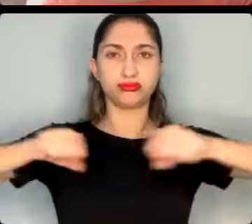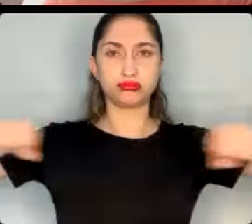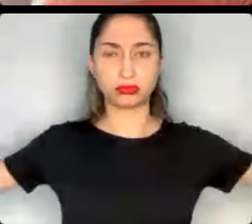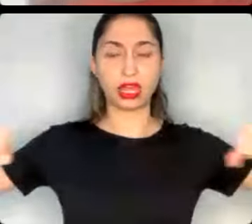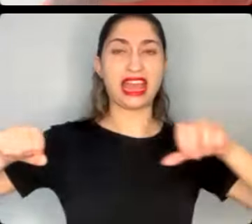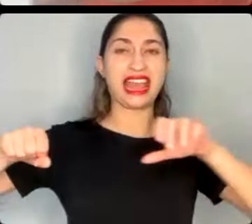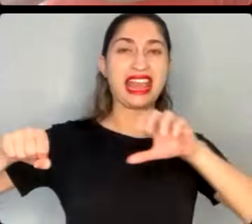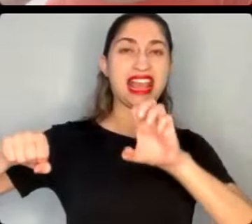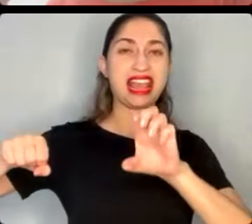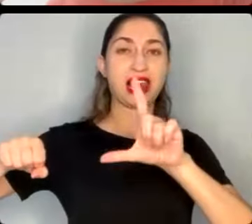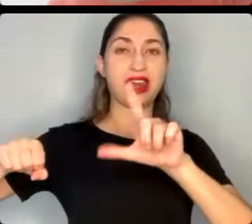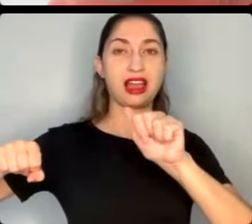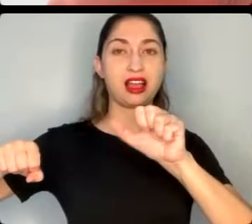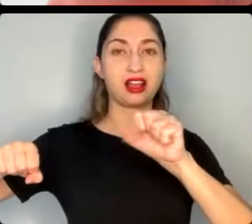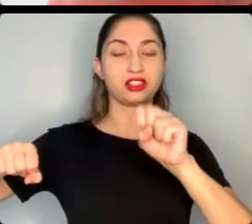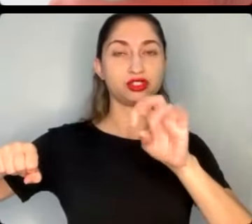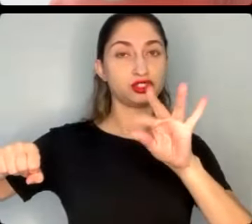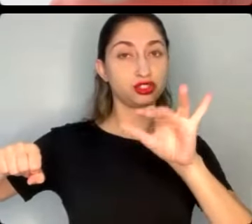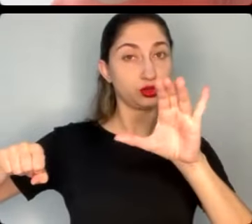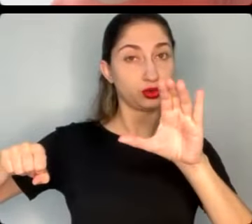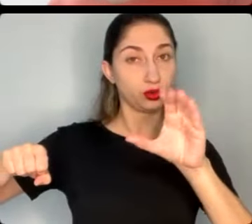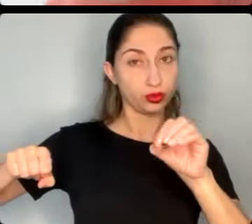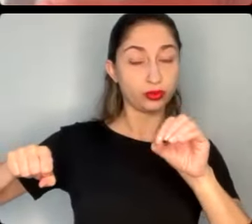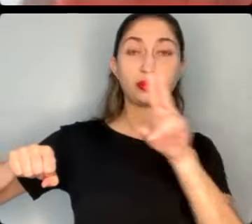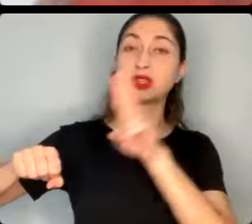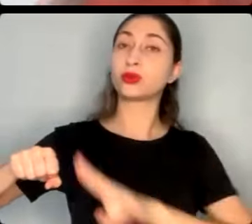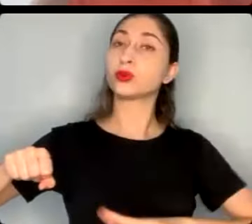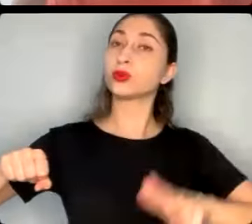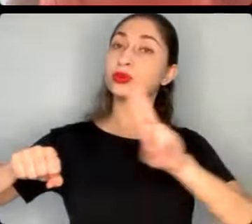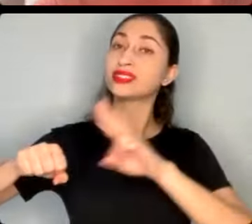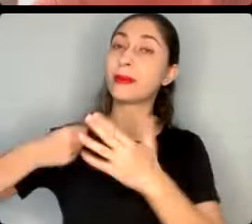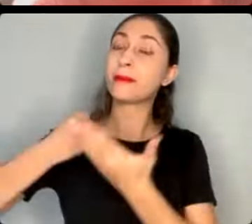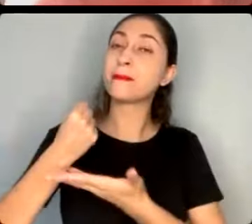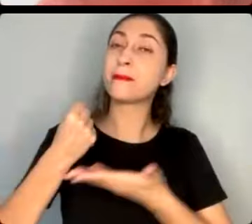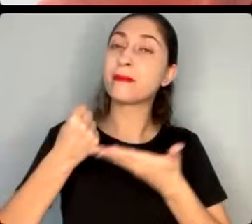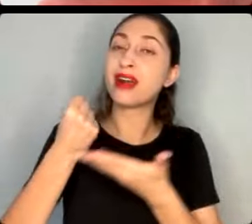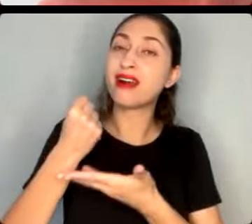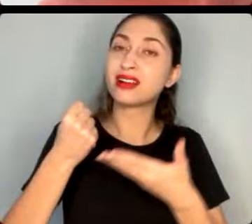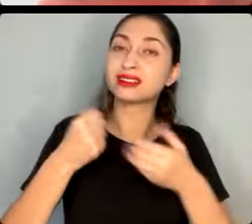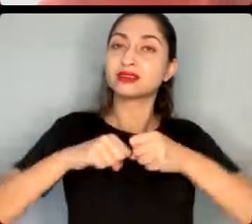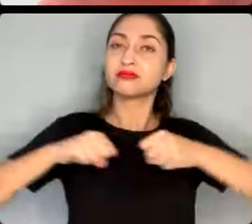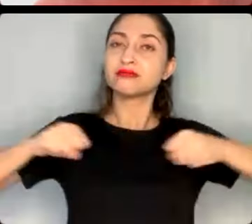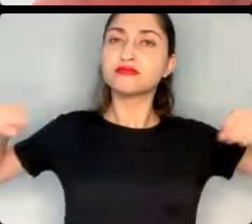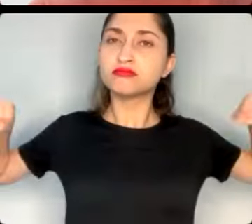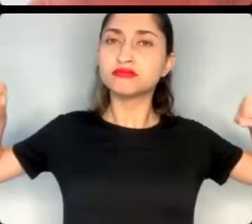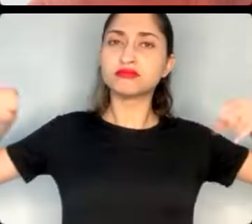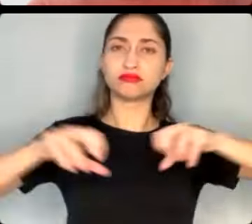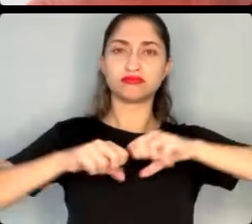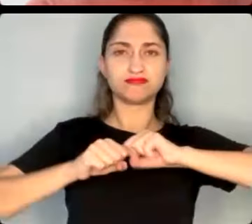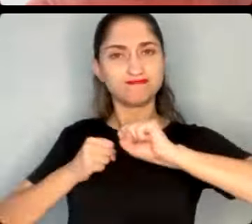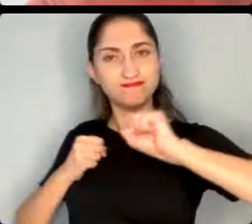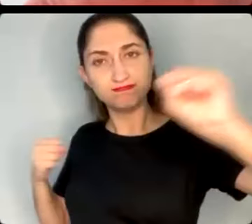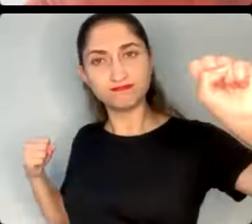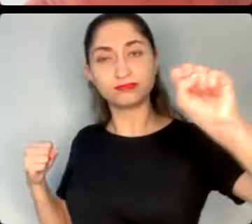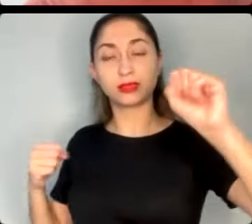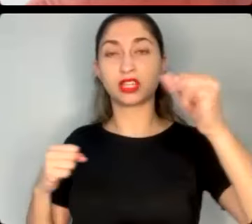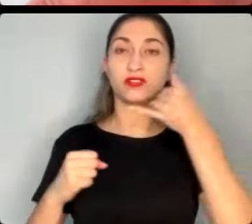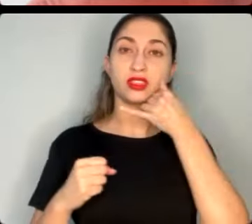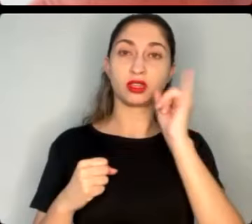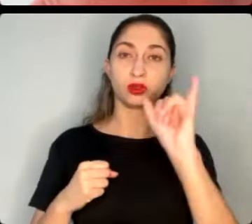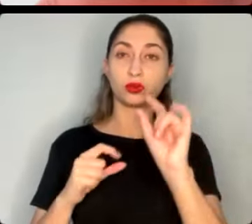usando, né? Usufruindo dessa sustentação, dessa elasticidade, não deixando que